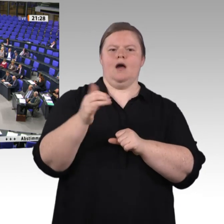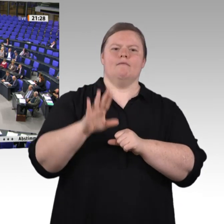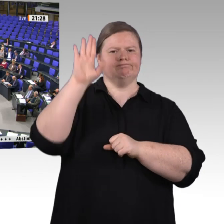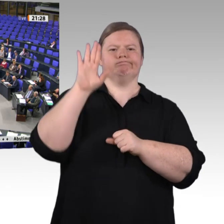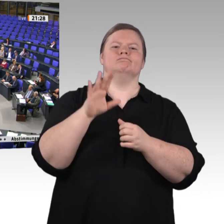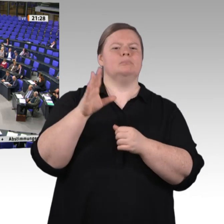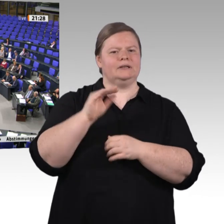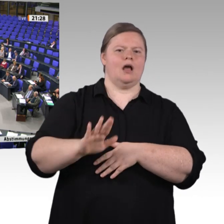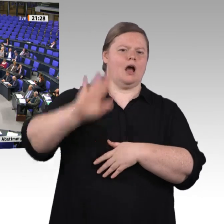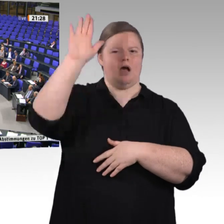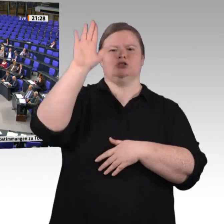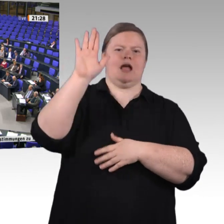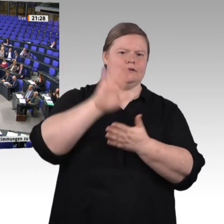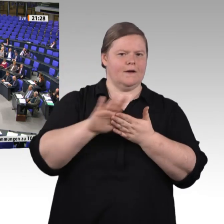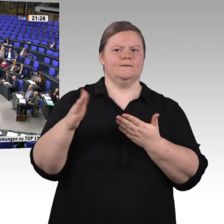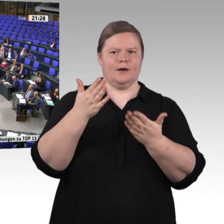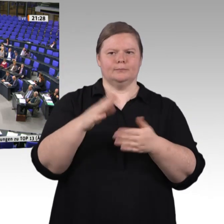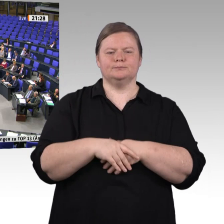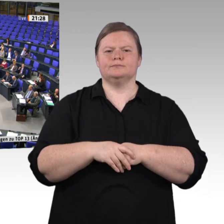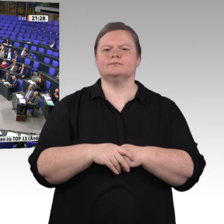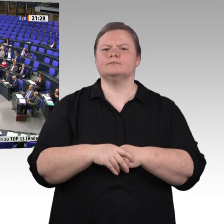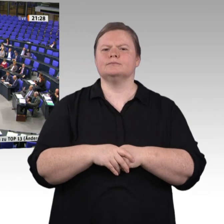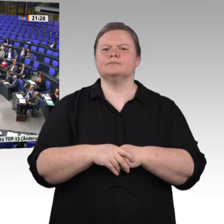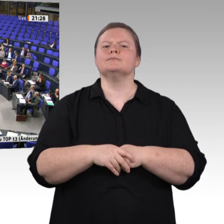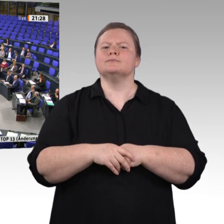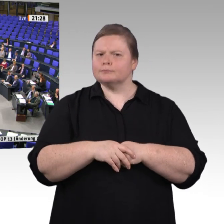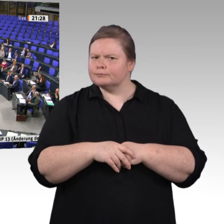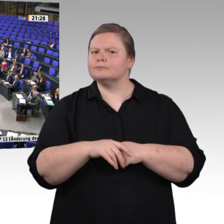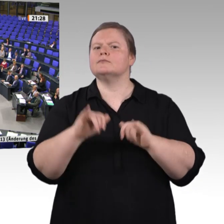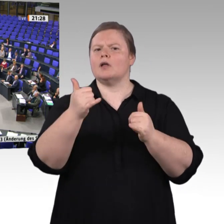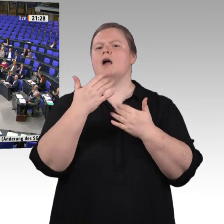Ja, danke schön. Wer stimmt dagegen? Wer enthält sich?